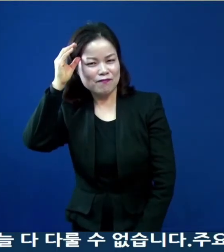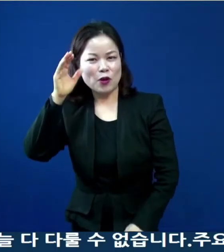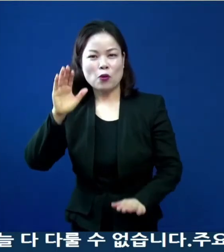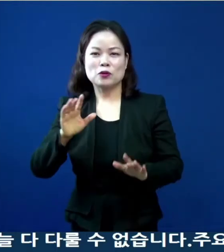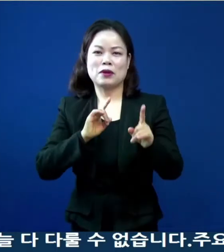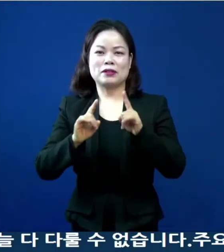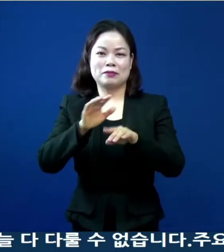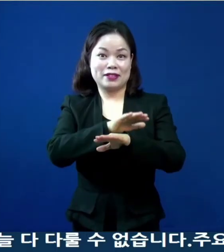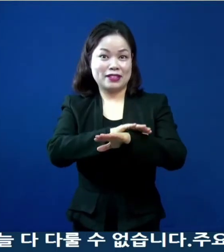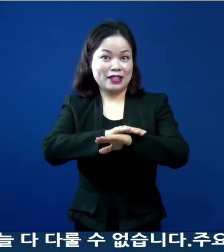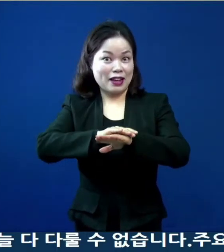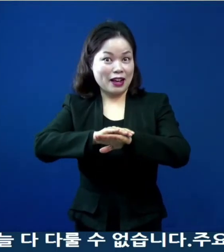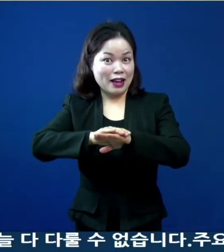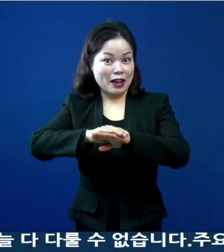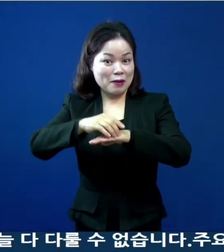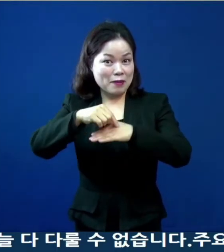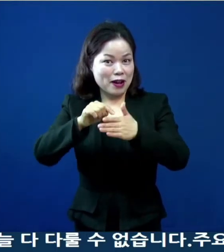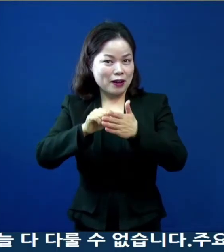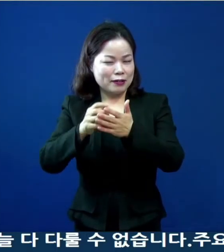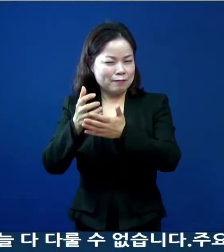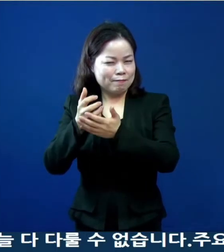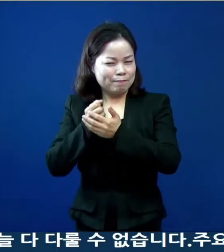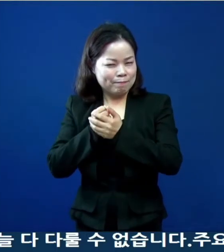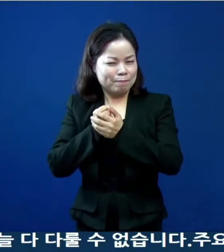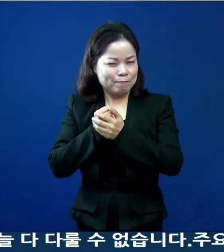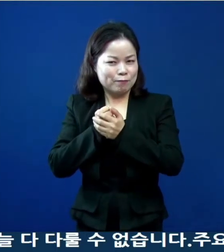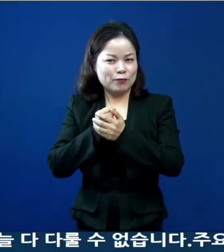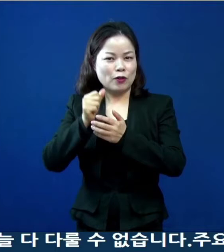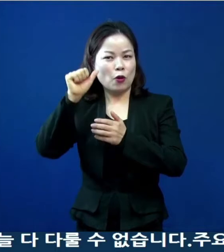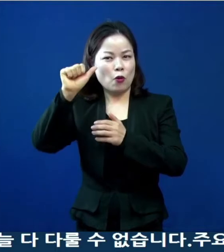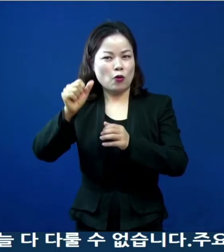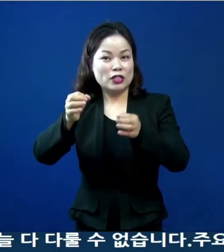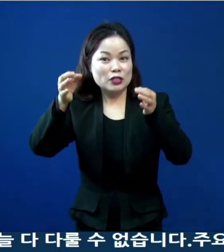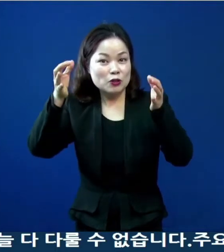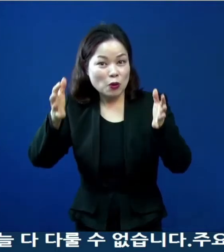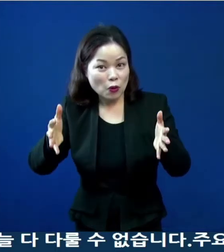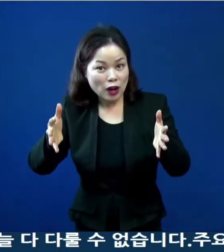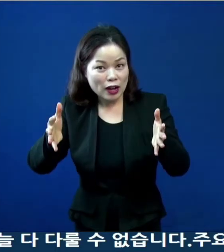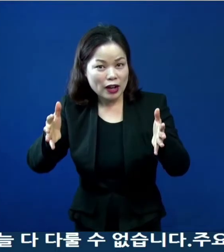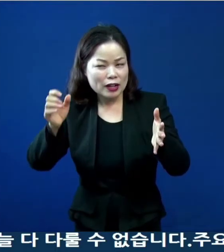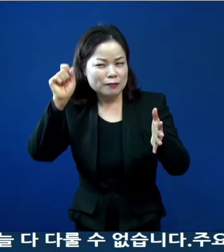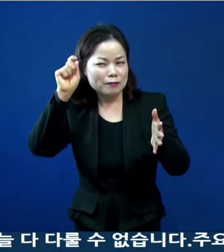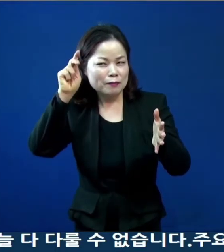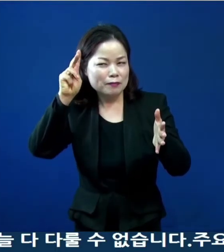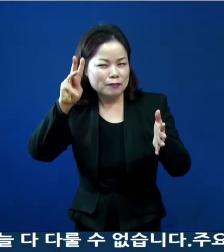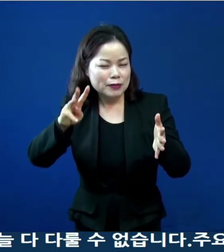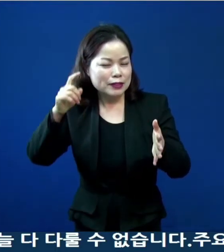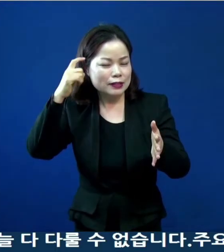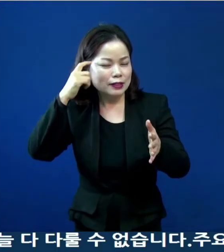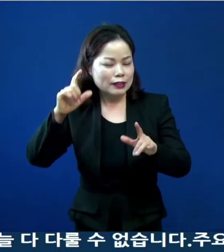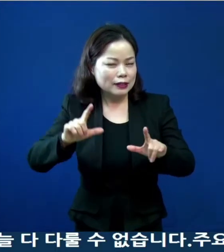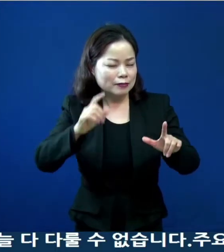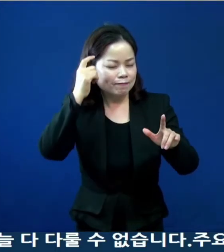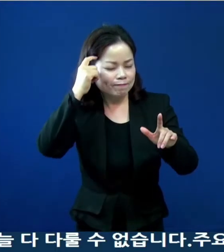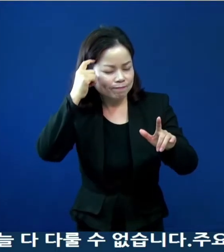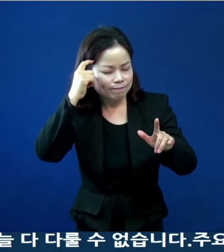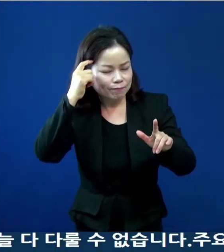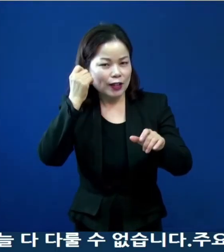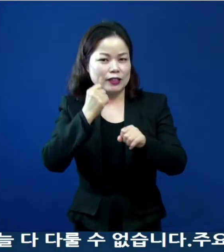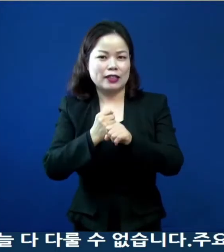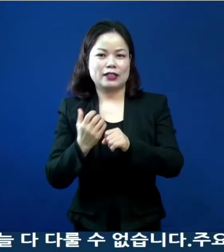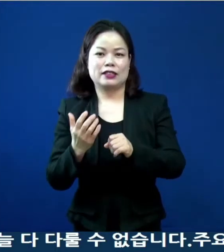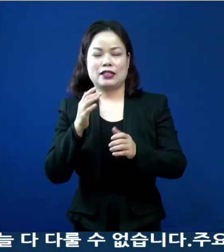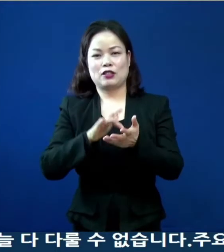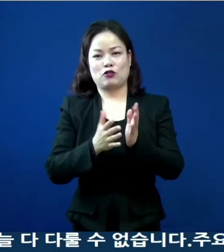오늘 말씀 잘 마음속에 담으시고 5일 동안 우리 삶 속에 묵상하시다가 성탄절 말씀을 나눌